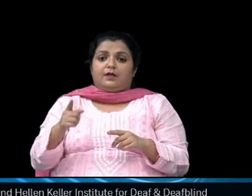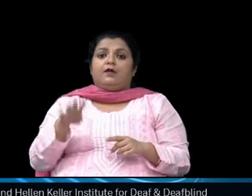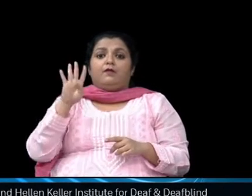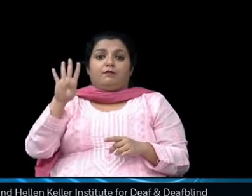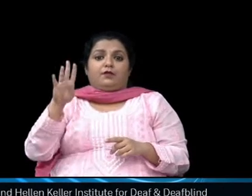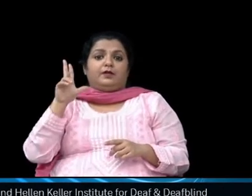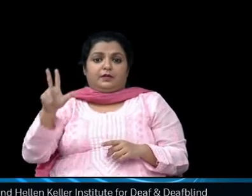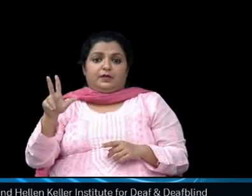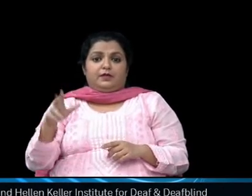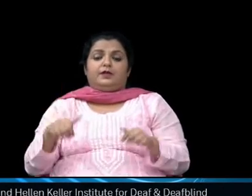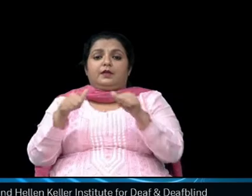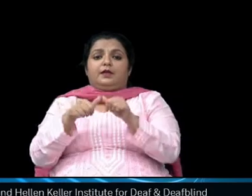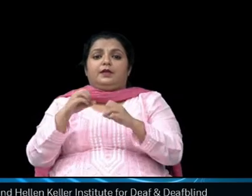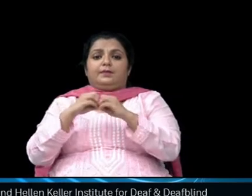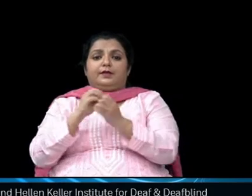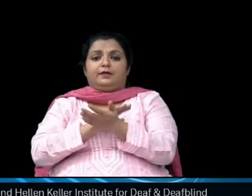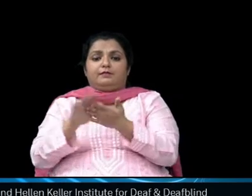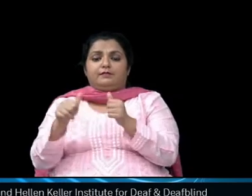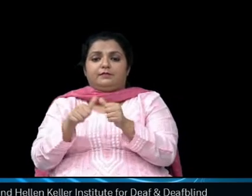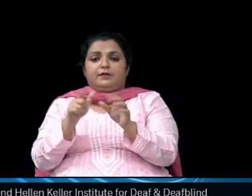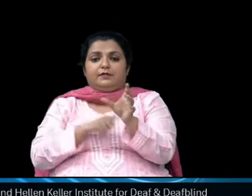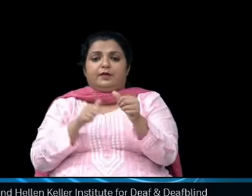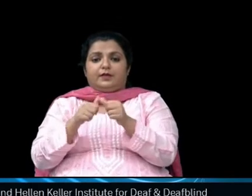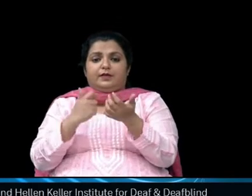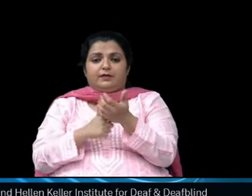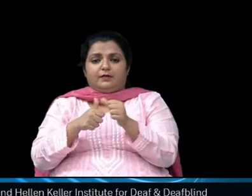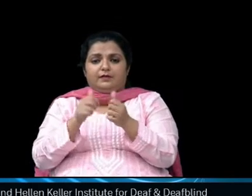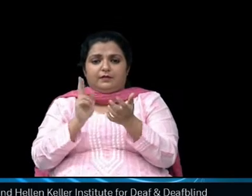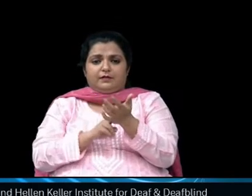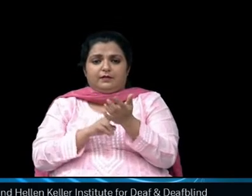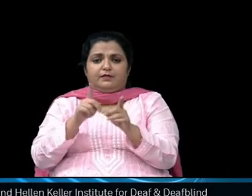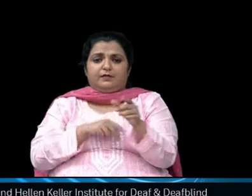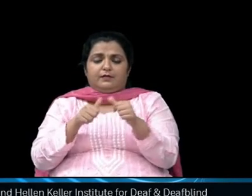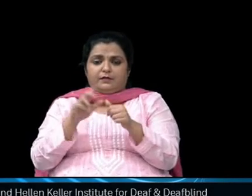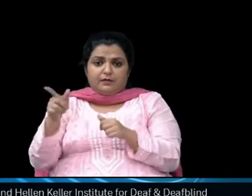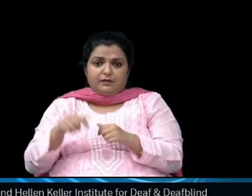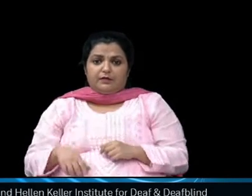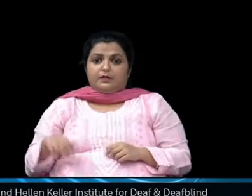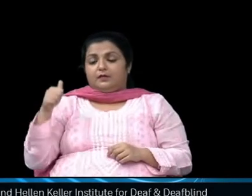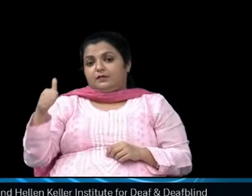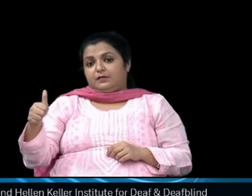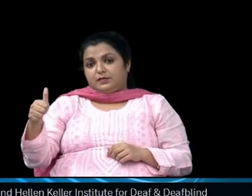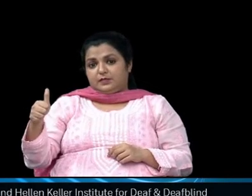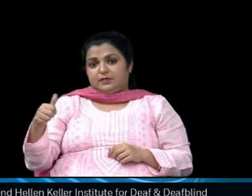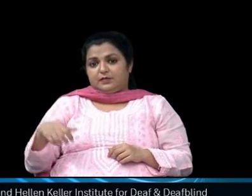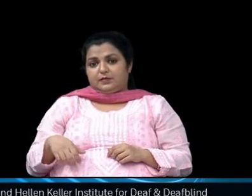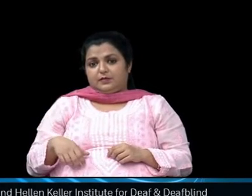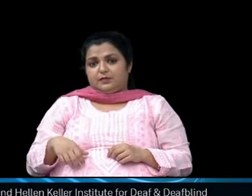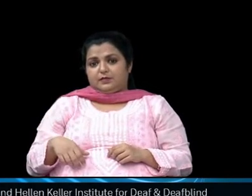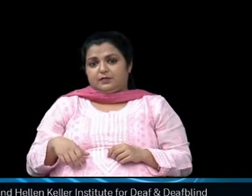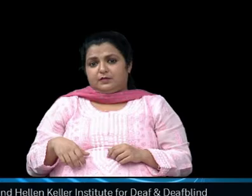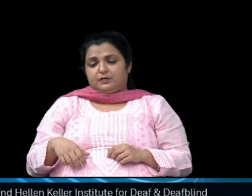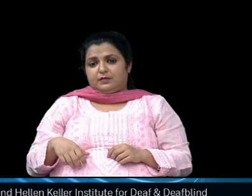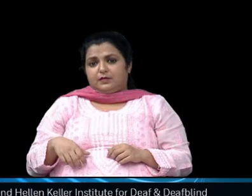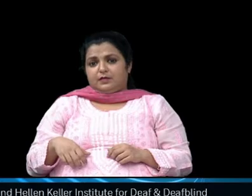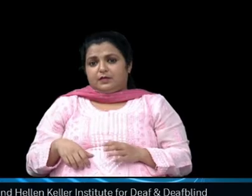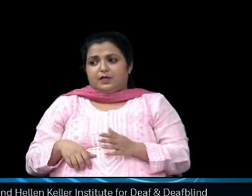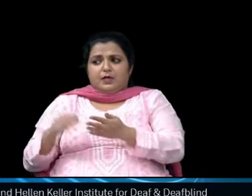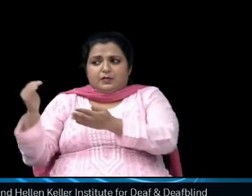मिरविजी करने लानिया है त्याक शेत्राथ आनि इतर वनक शेत्राथ निसर्ग प्राइटन विकसिट करने अज बलाच वावा है मनातिल जैव अभी